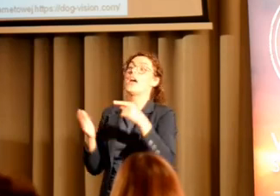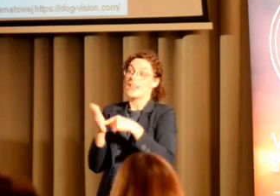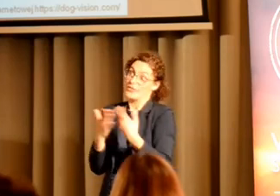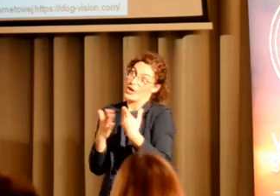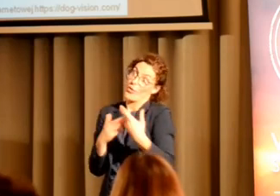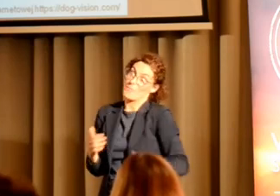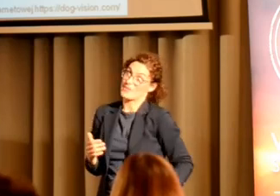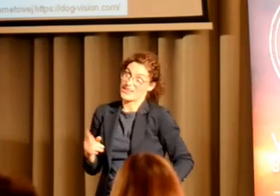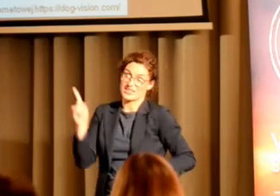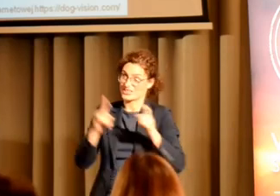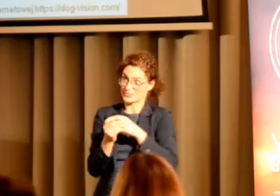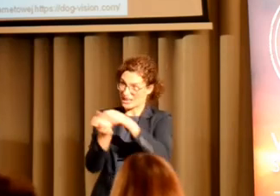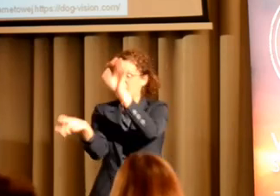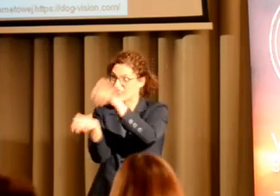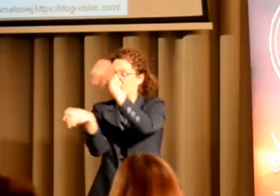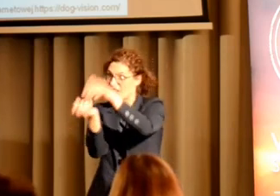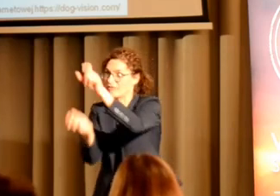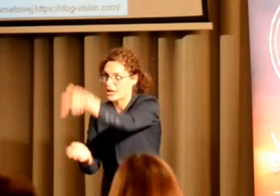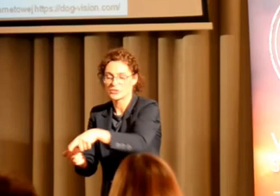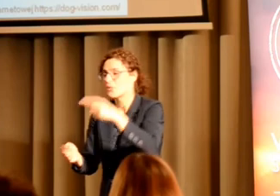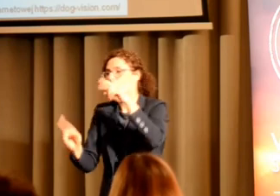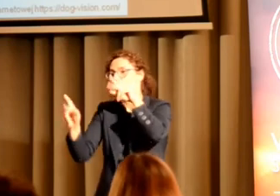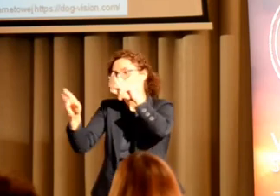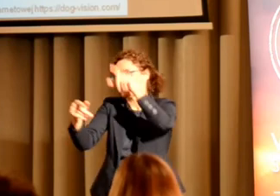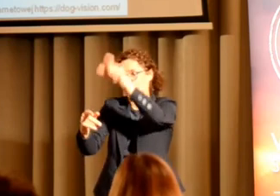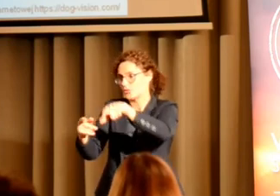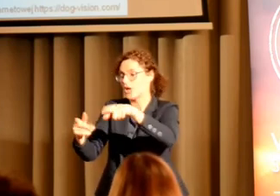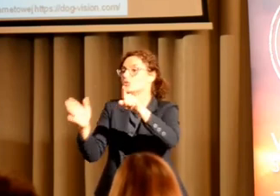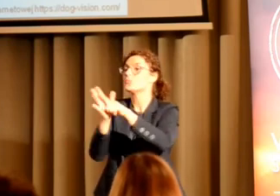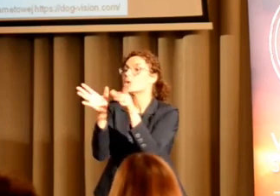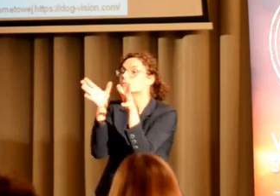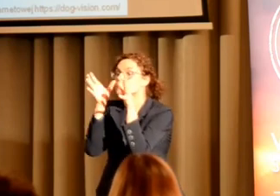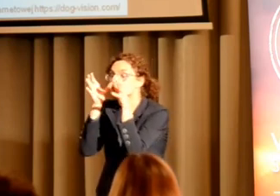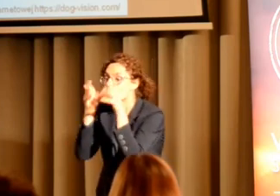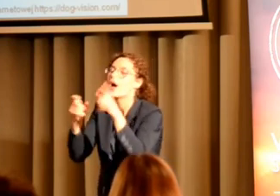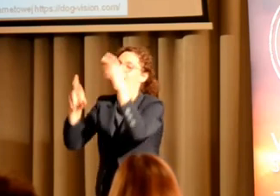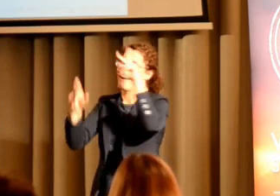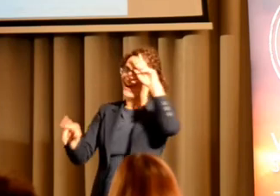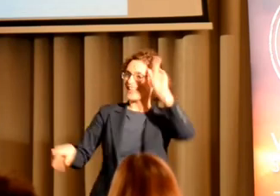będzie na was szczekał. Ponieważ on was może nie rozróżnić, dopóki nie poczuje waszego zapachu.